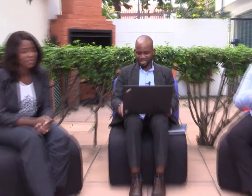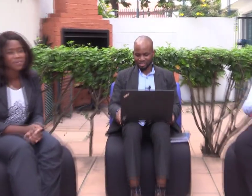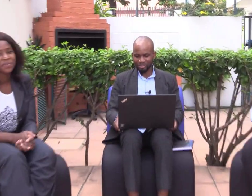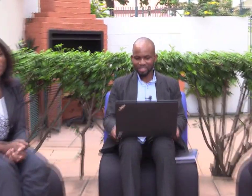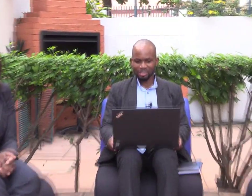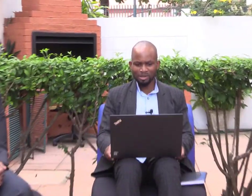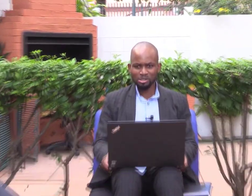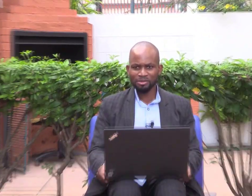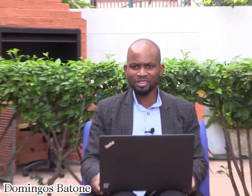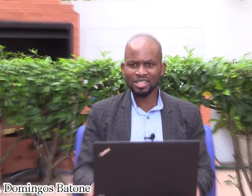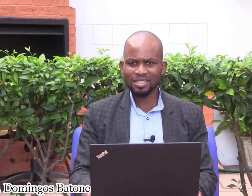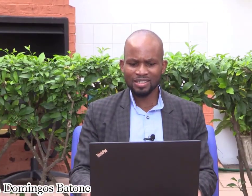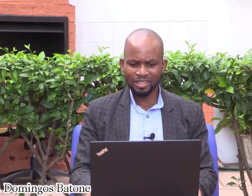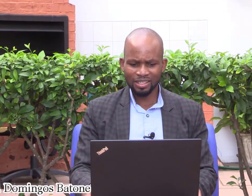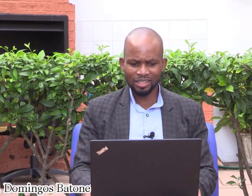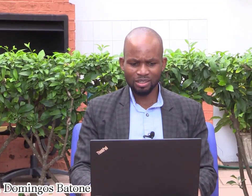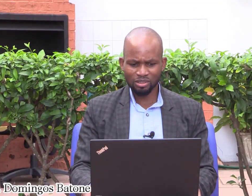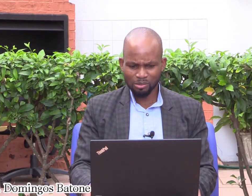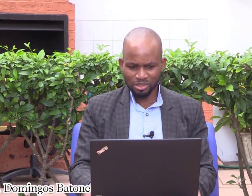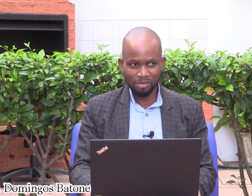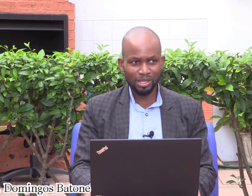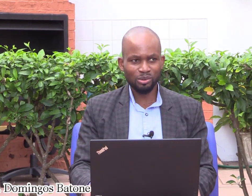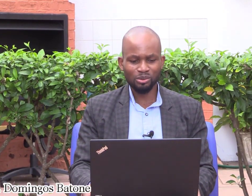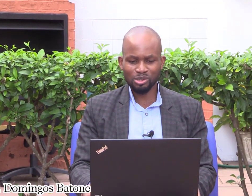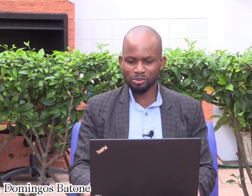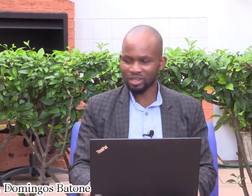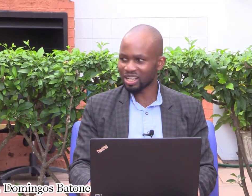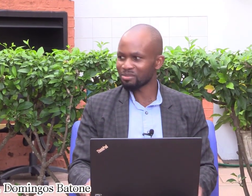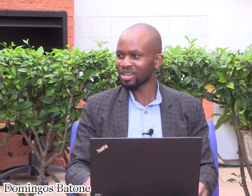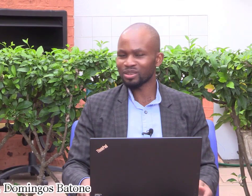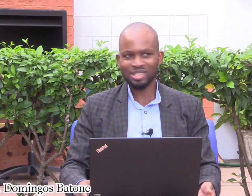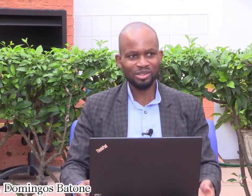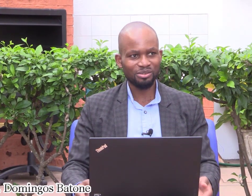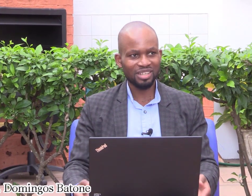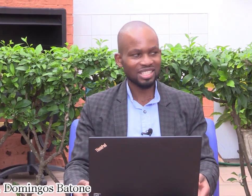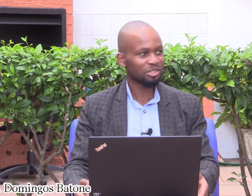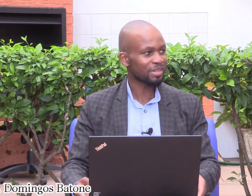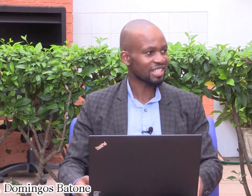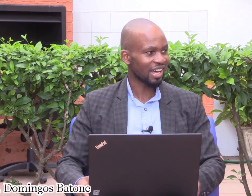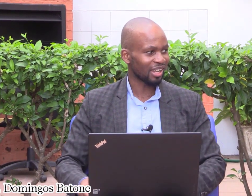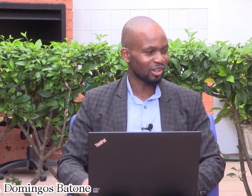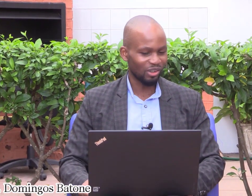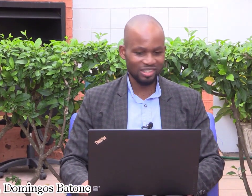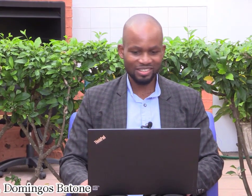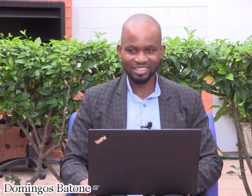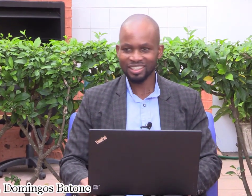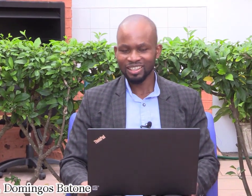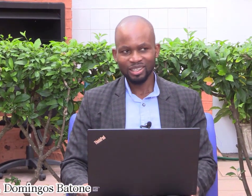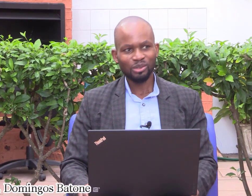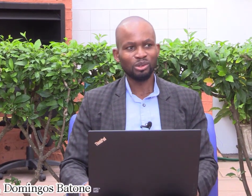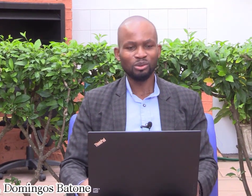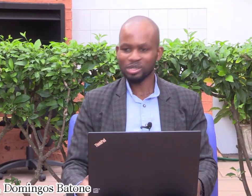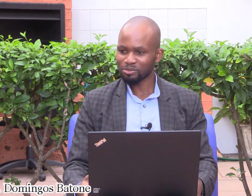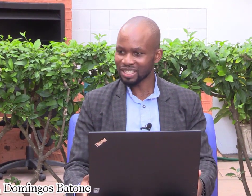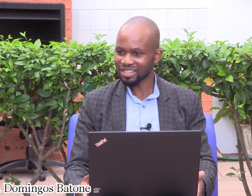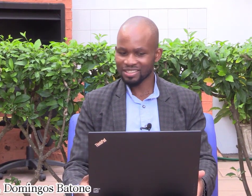Obrigado. Mais uma vez, nós vamos terminar com o nosso programa, a nossa conversa especial hoje com duas mulheres